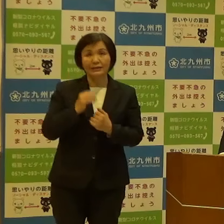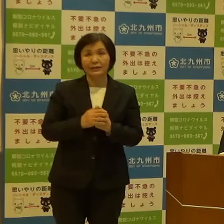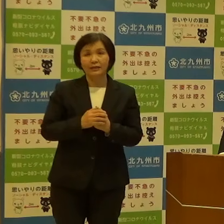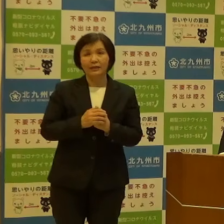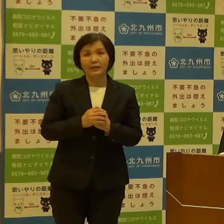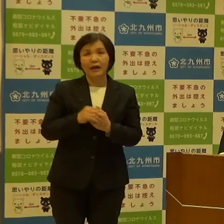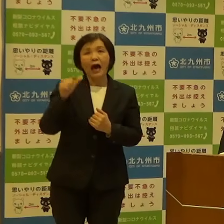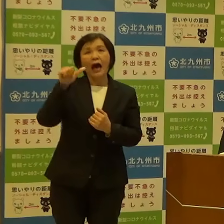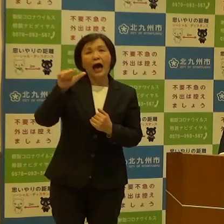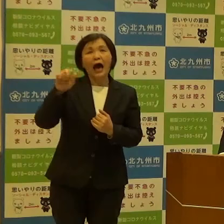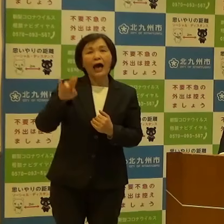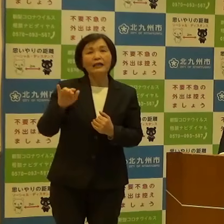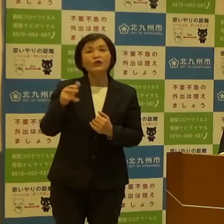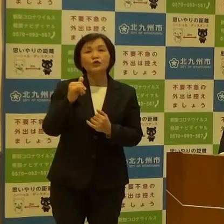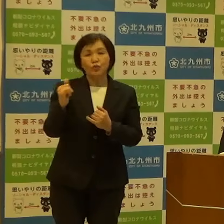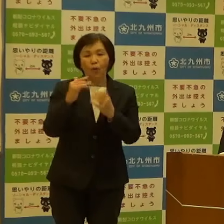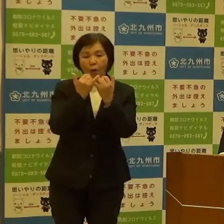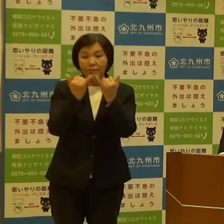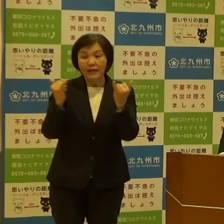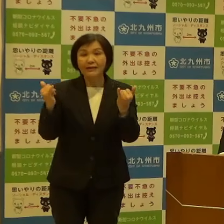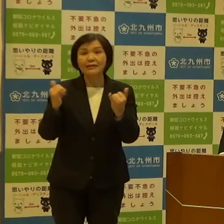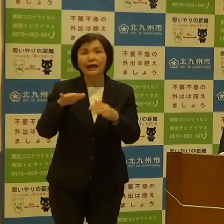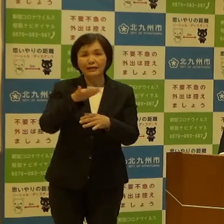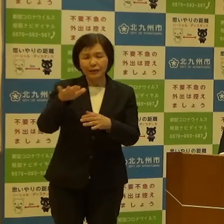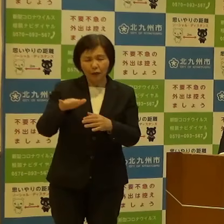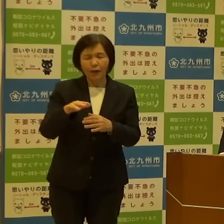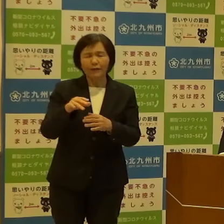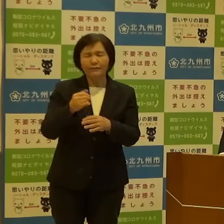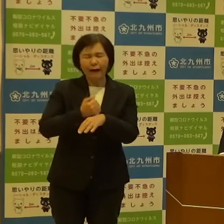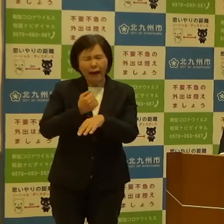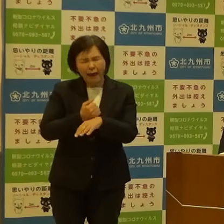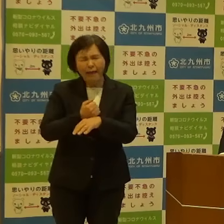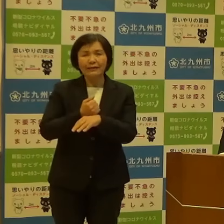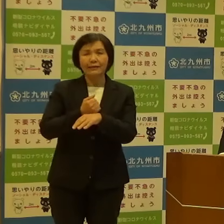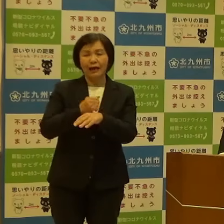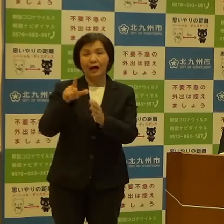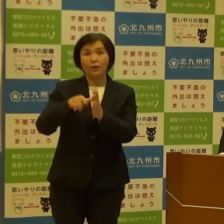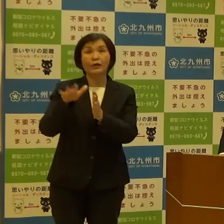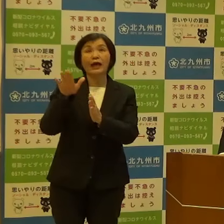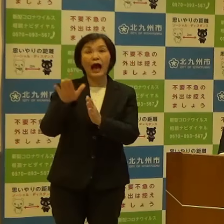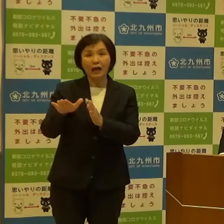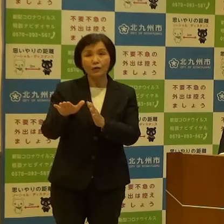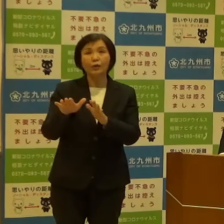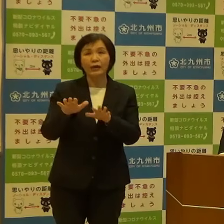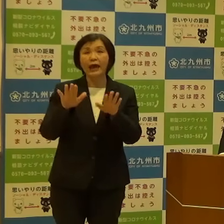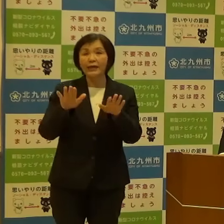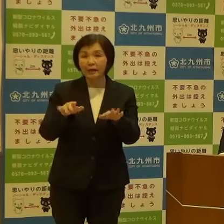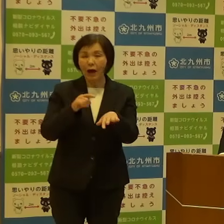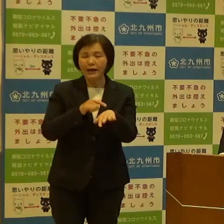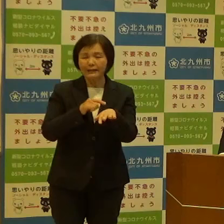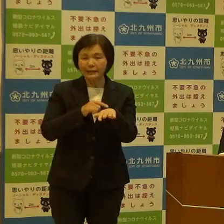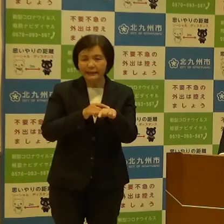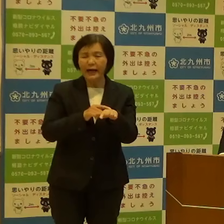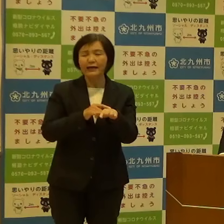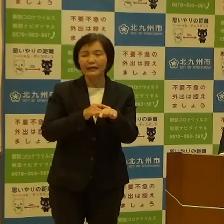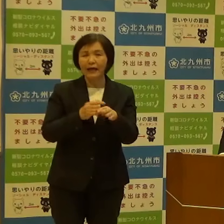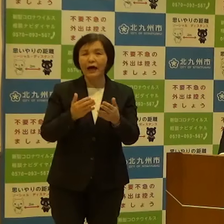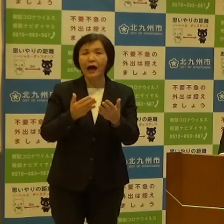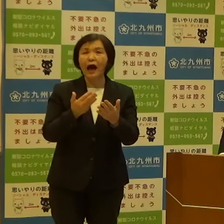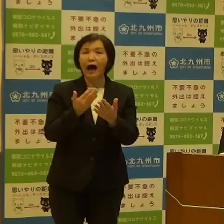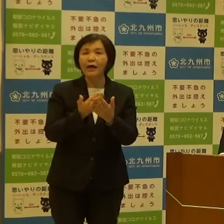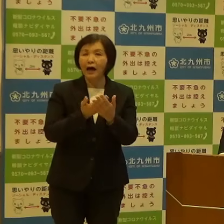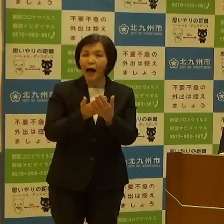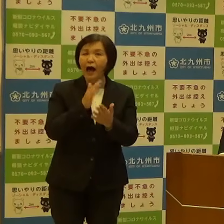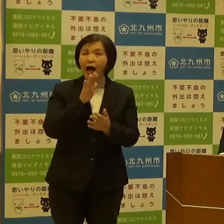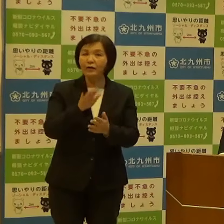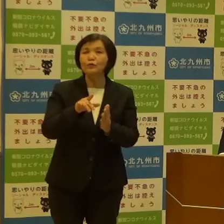めて厳しい状況の中にある。それだけに今一度ですね、時間があるときにそうしたものに向かい合ってですね、そ